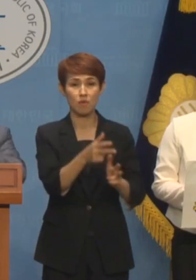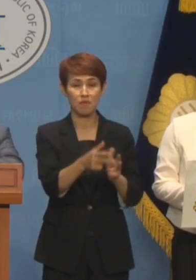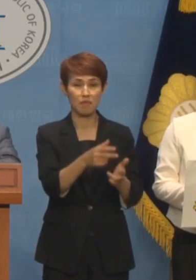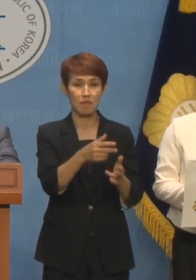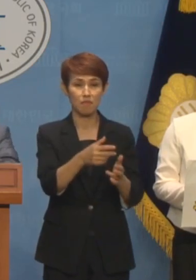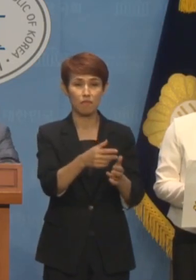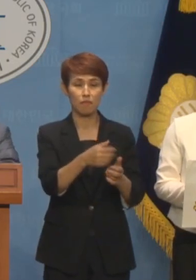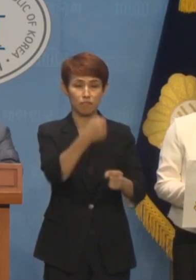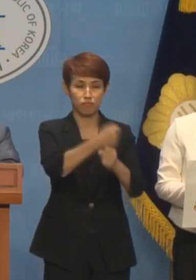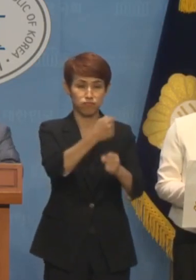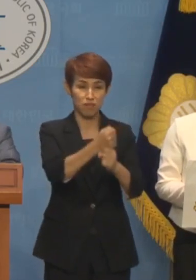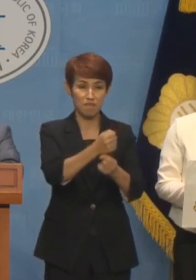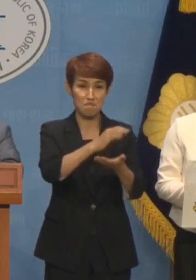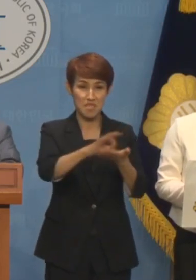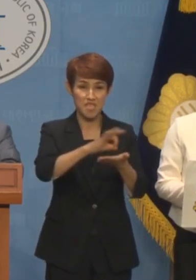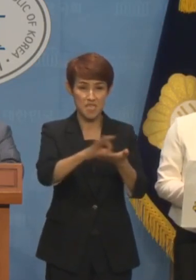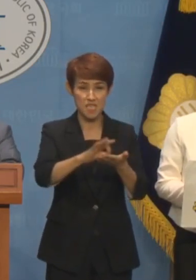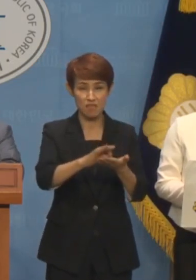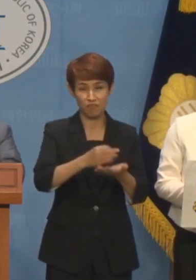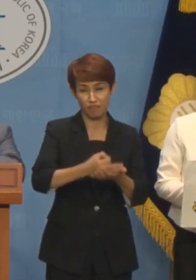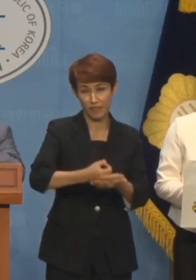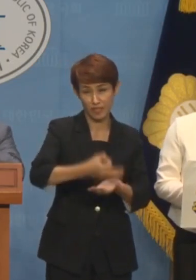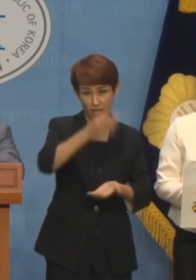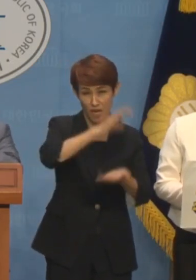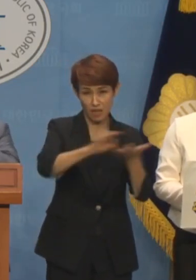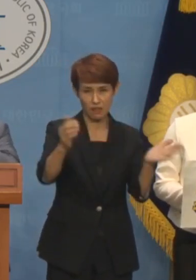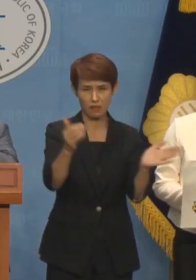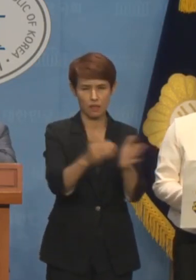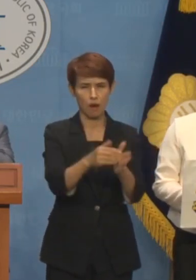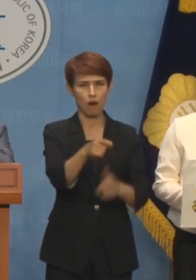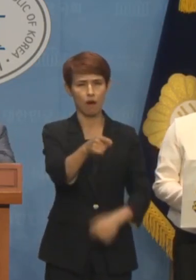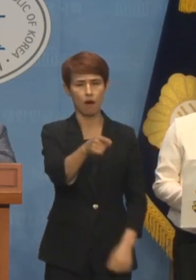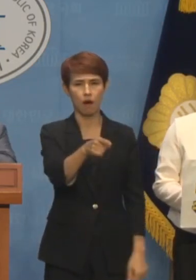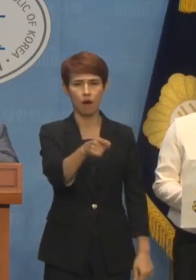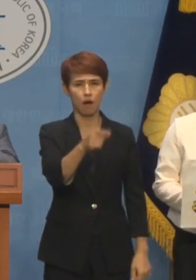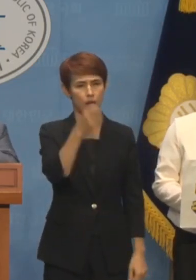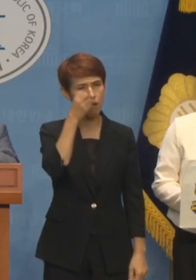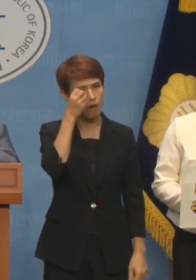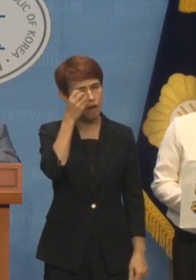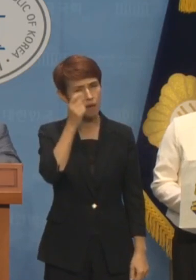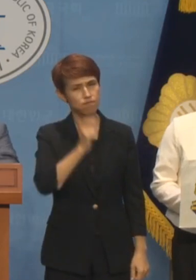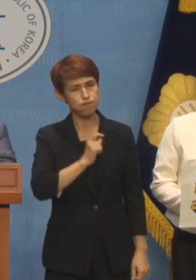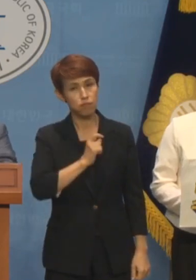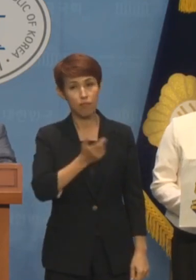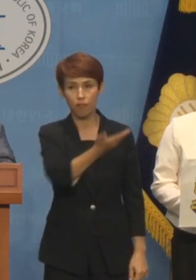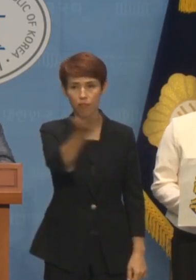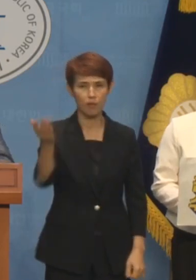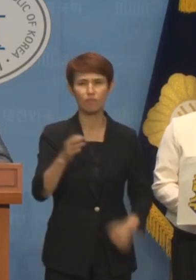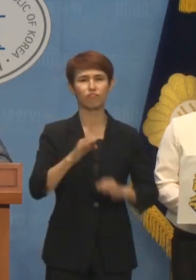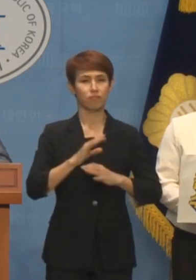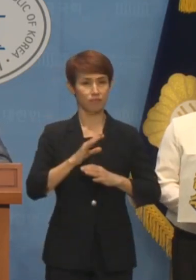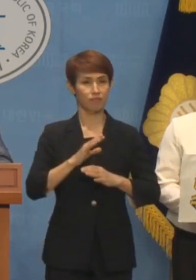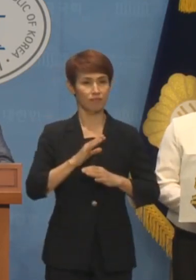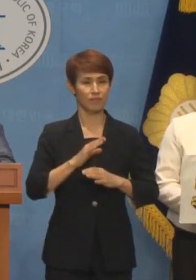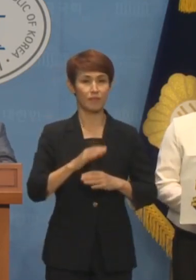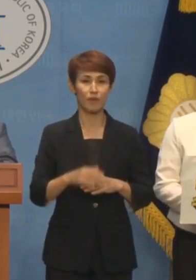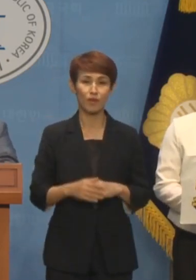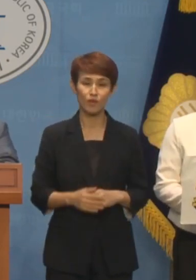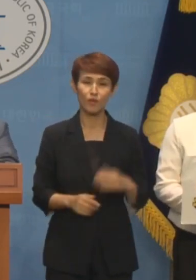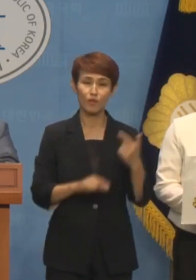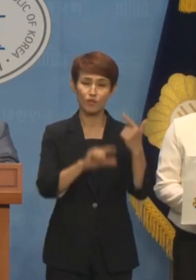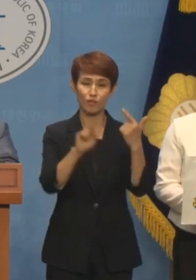어떻게 이럴 수가 있느냐. 수십 년 예탄을 통과한 그러면서 아마 그때 기자님들도 놀라시고 그리고 6월 29일